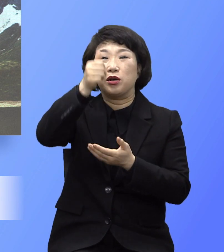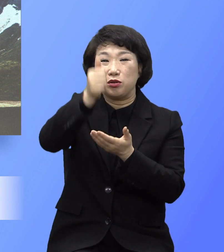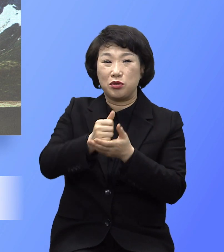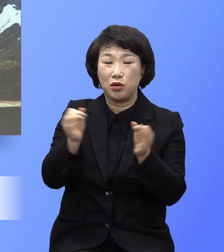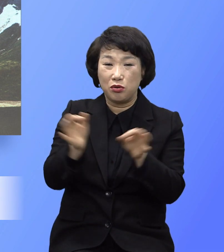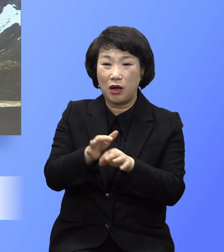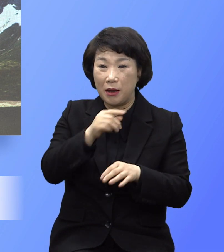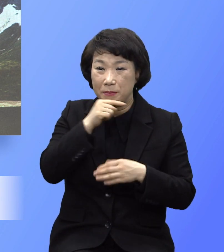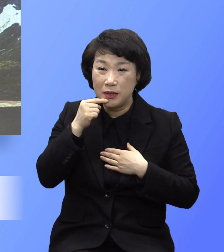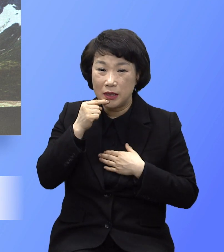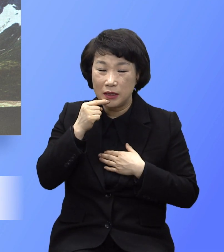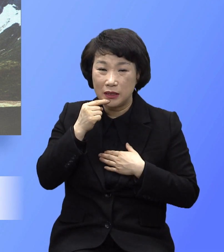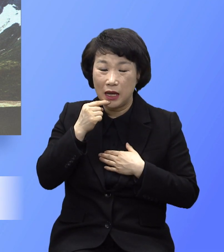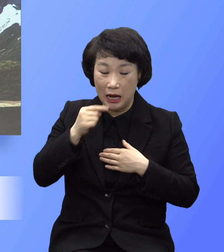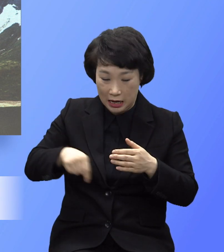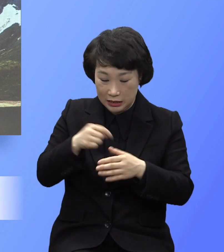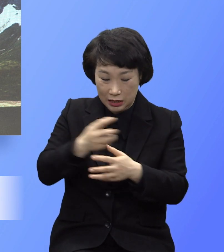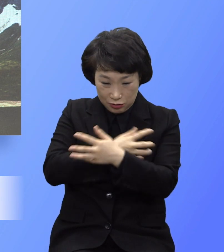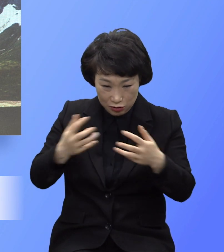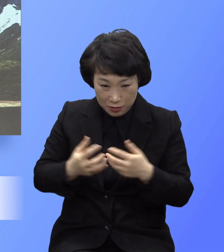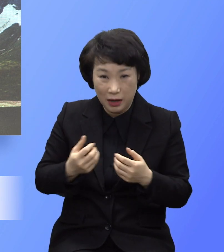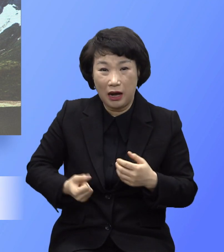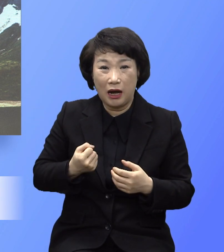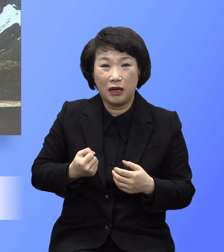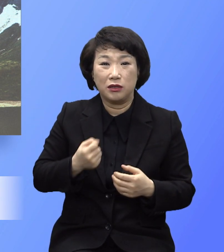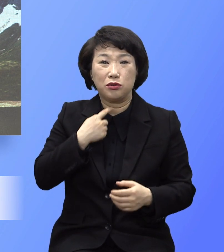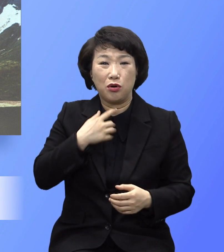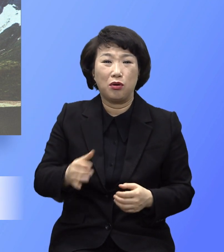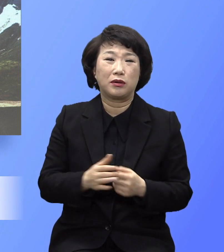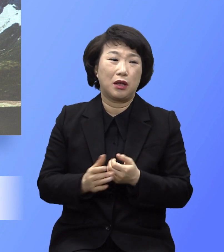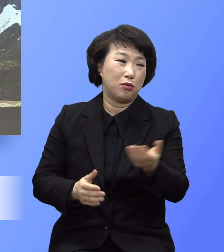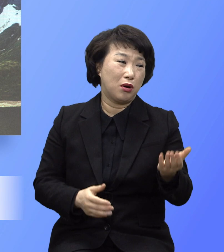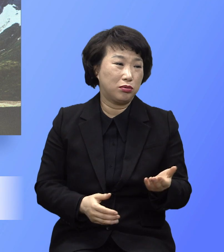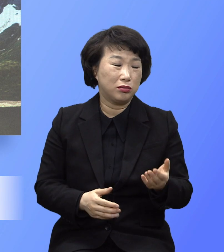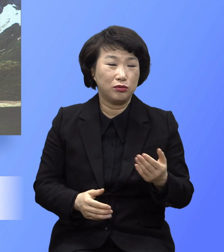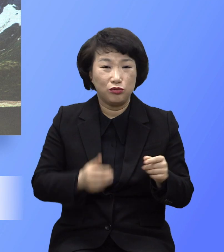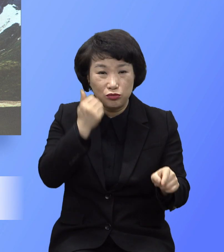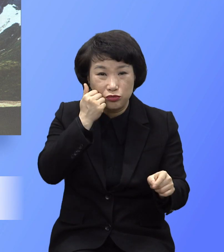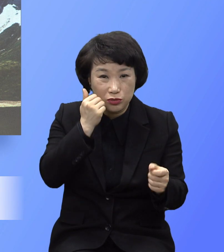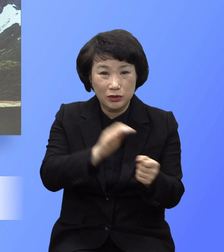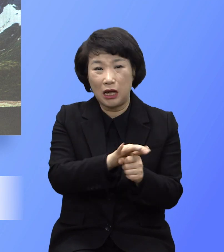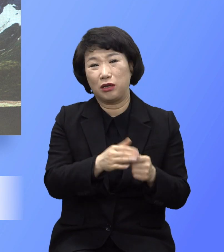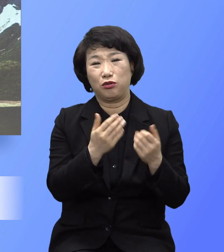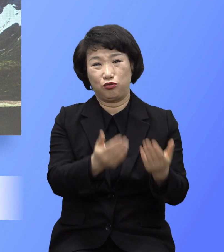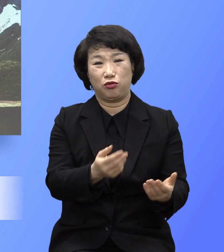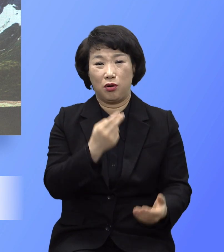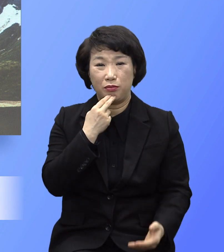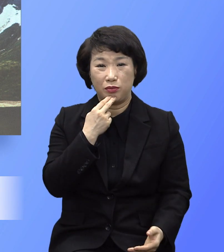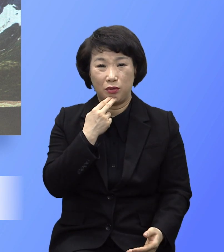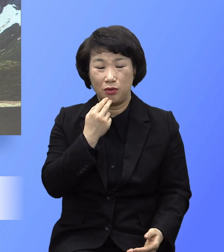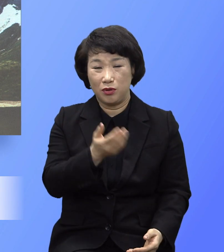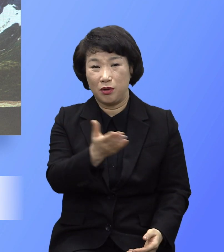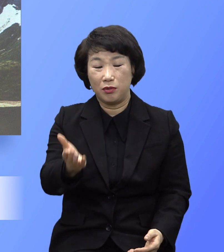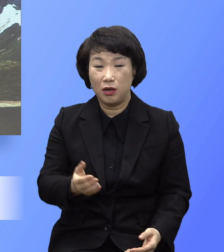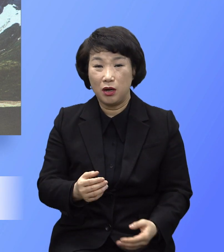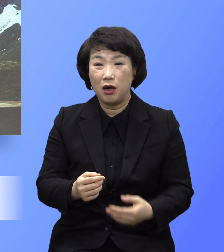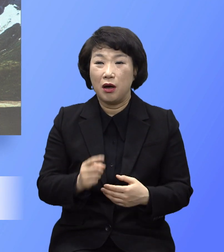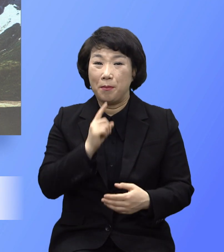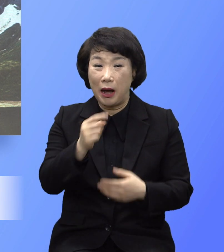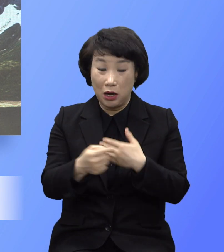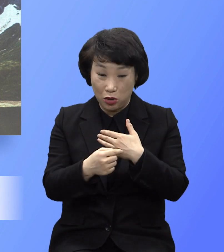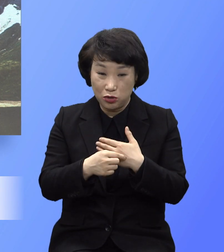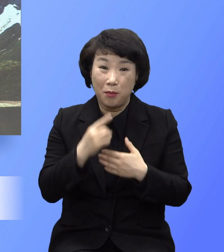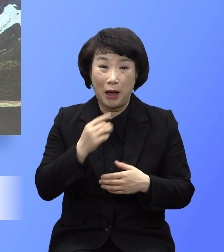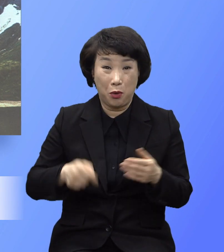속죄의 피를 여러분 속에 가져본 사실이 없기 때문에 말로 회개가 아니야. 회개한